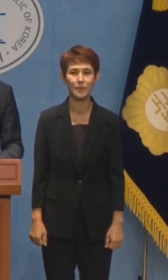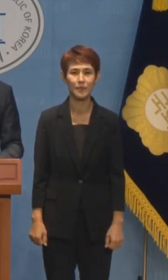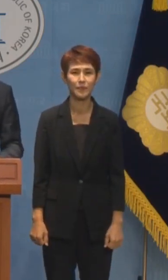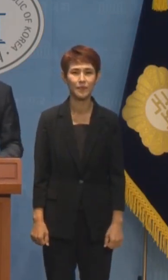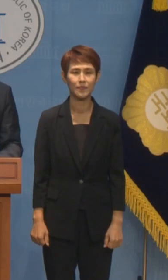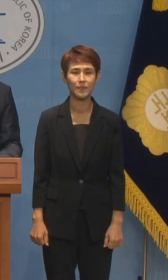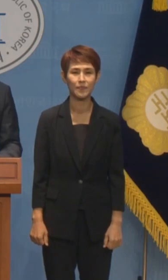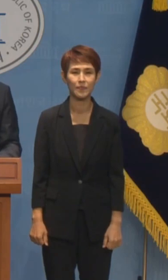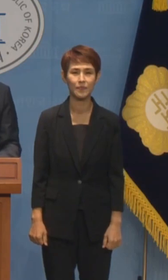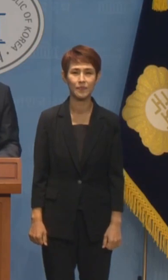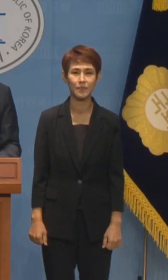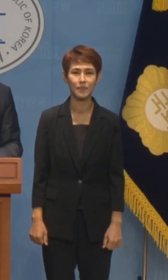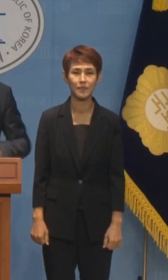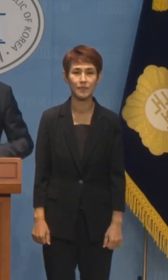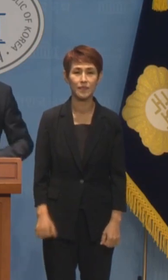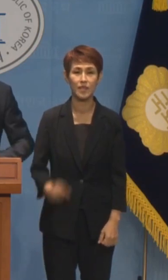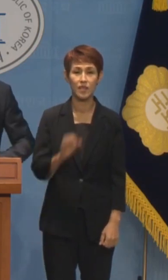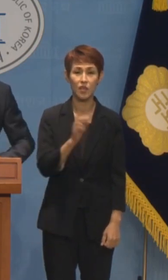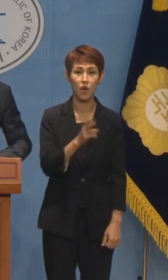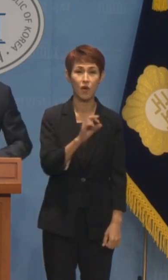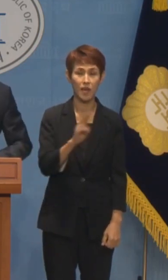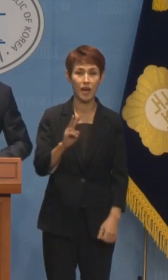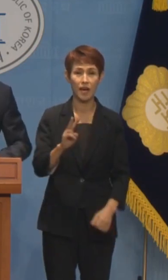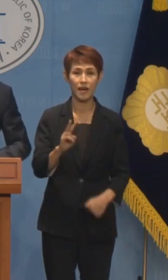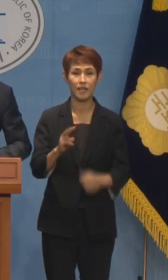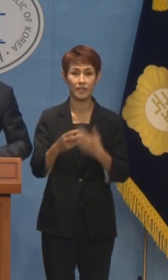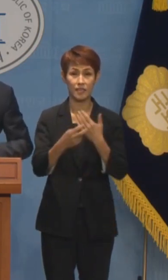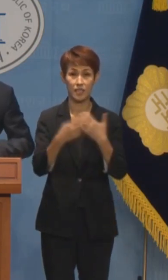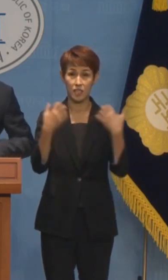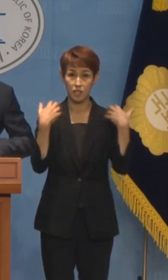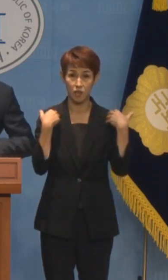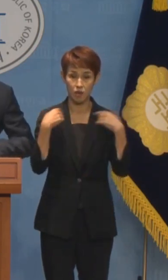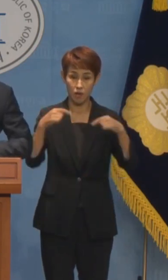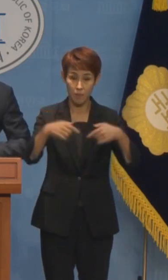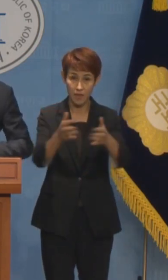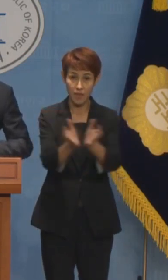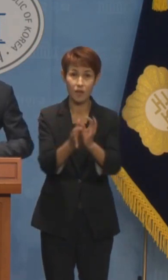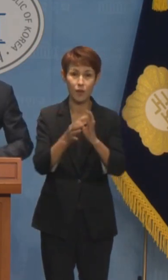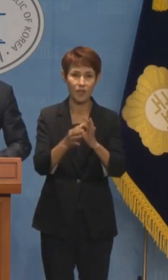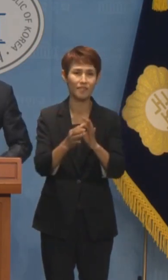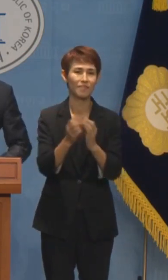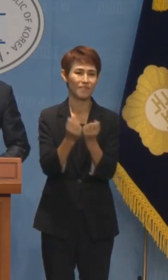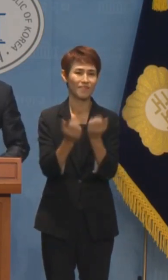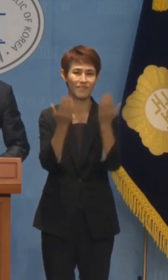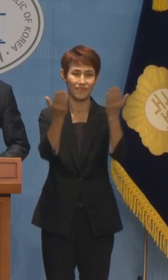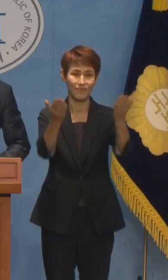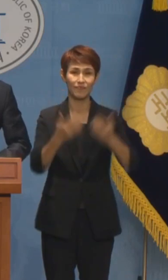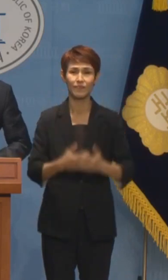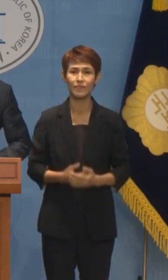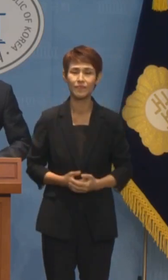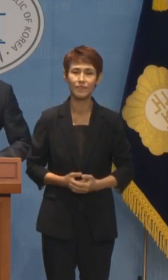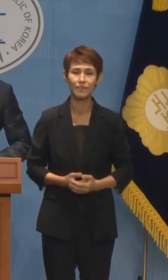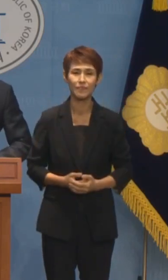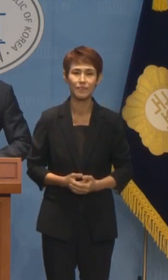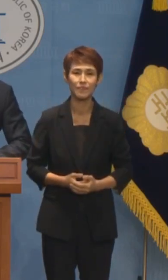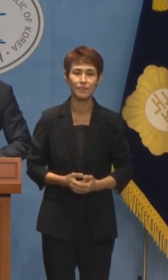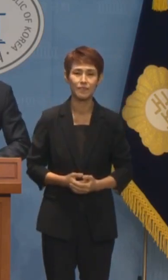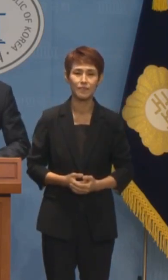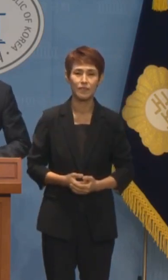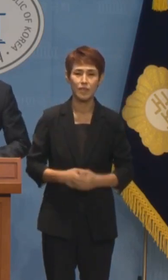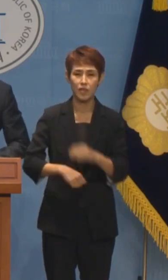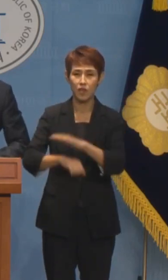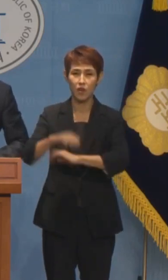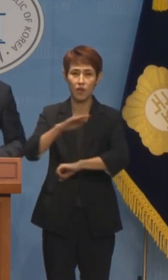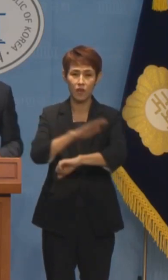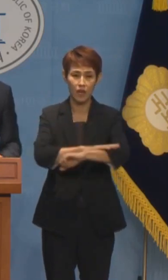안녕하세요 그 여야 의정 협의체와 관련된 논평을 발표할 텐데요 어 여러분들 아시다시피 여야 의정